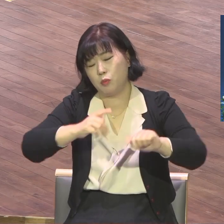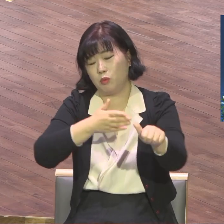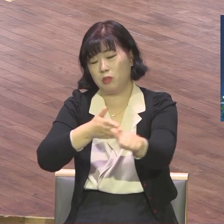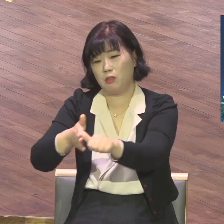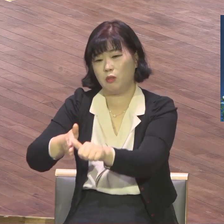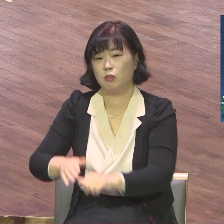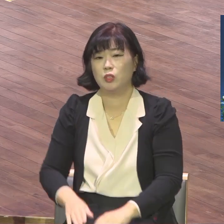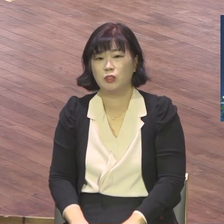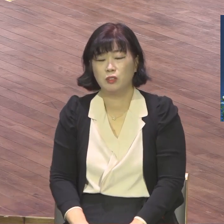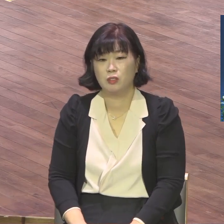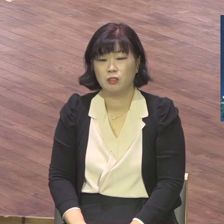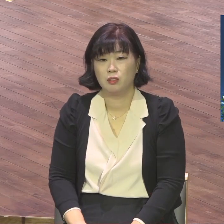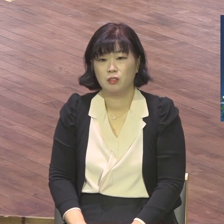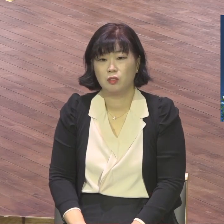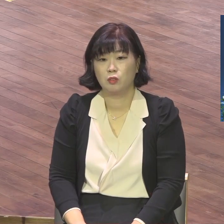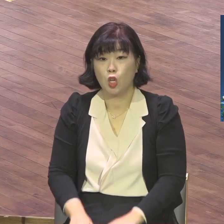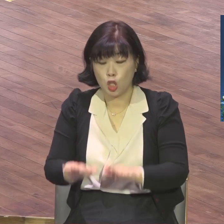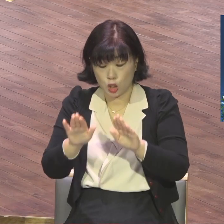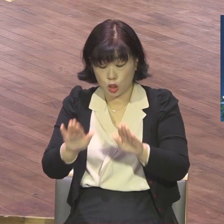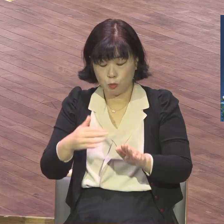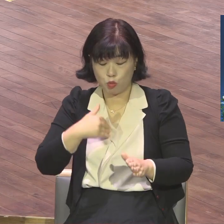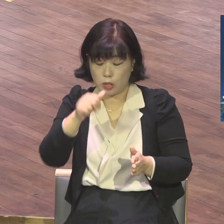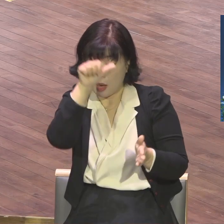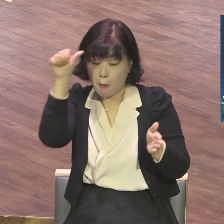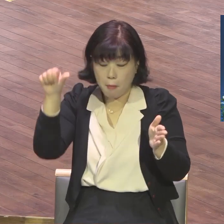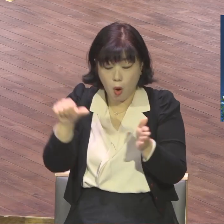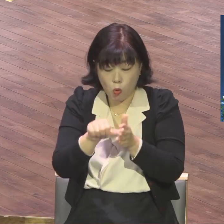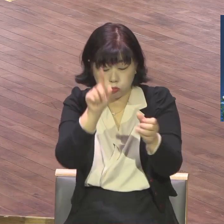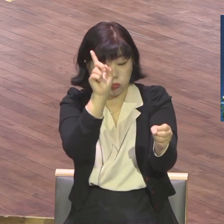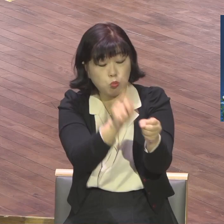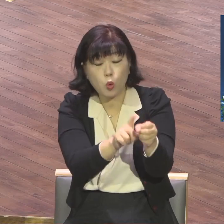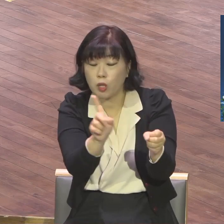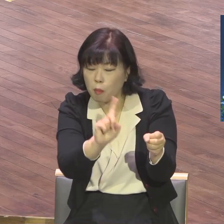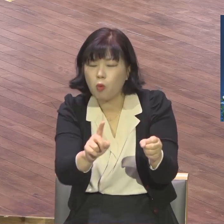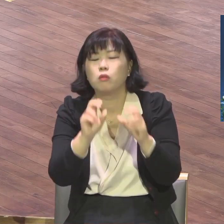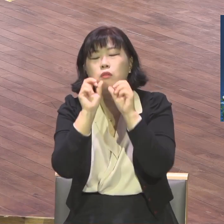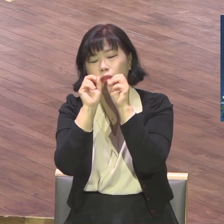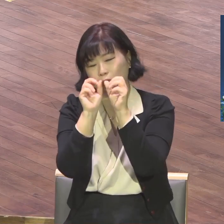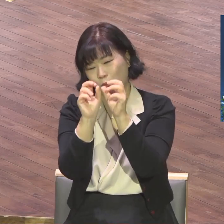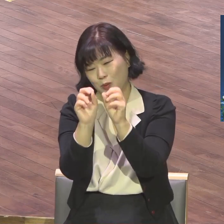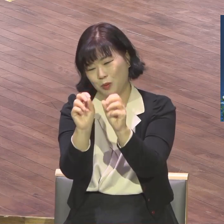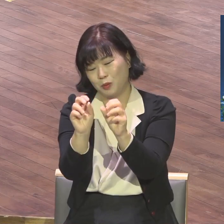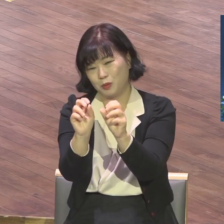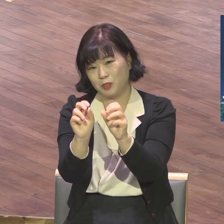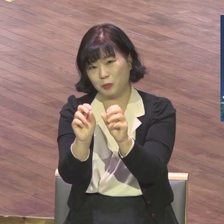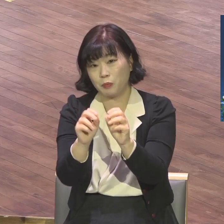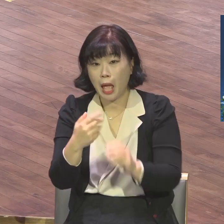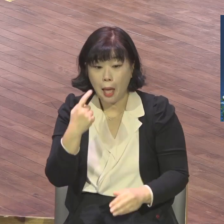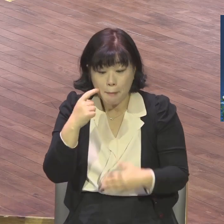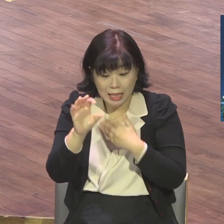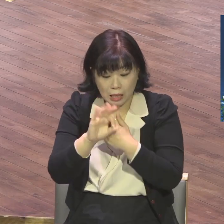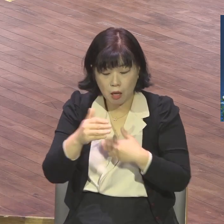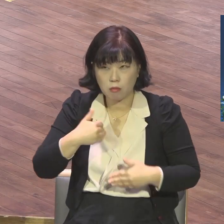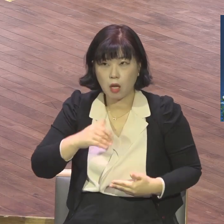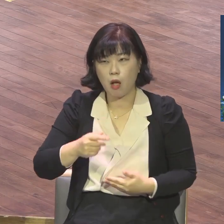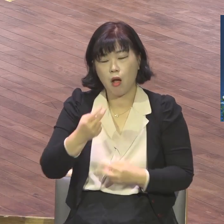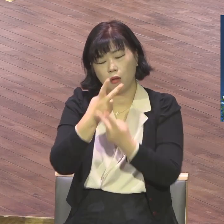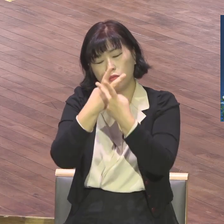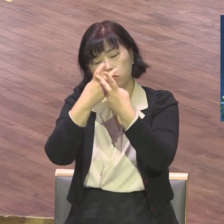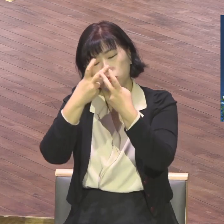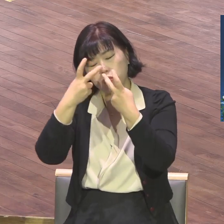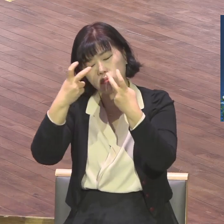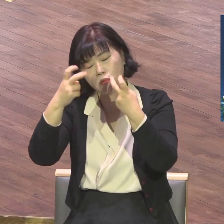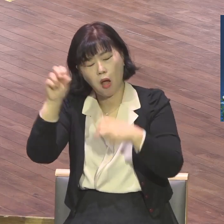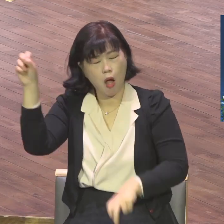오늘 밤에 여러분 부르면 뭐 하다 왔다 할 거예요. 목사님, 하나님, 저는 목사님의 이 메시지를 듣고 이